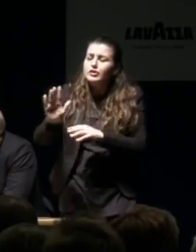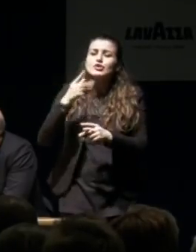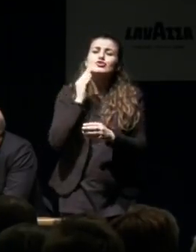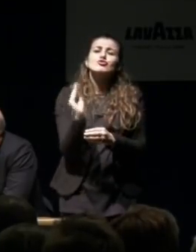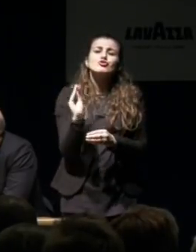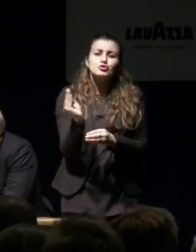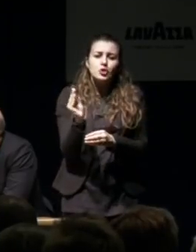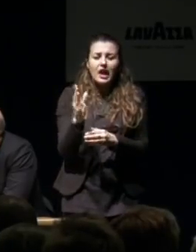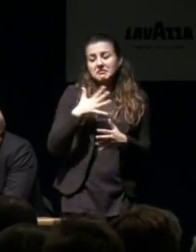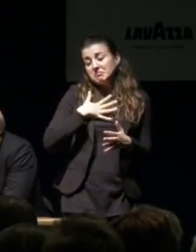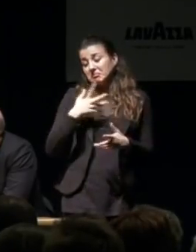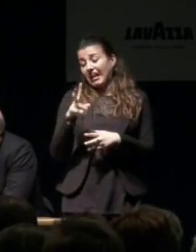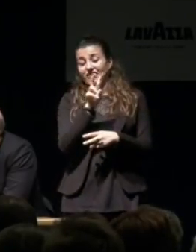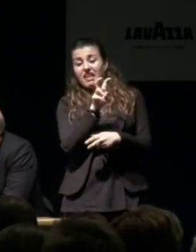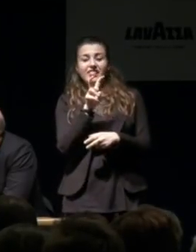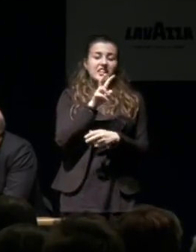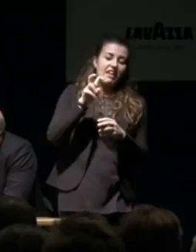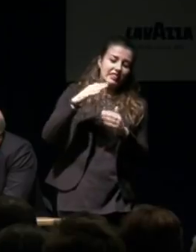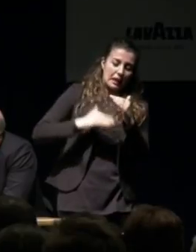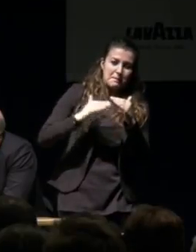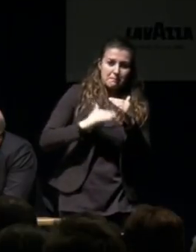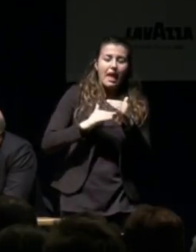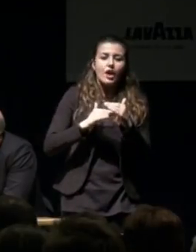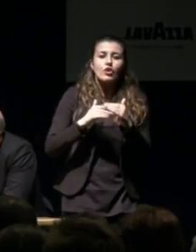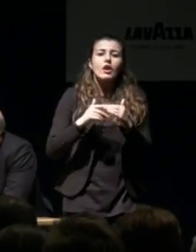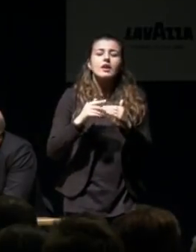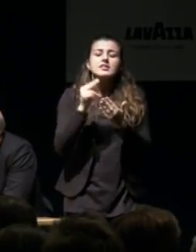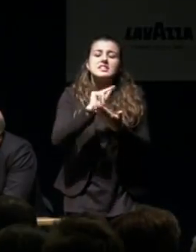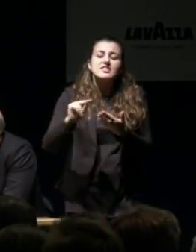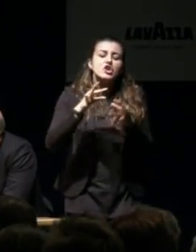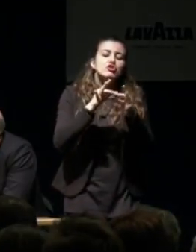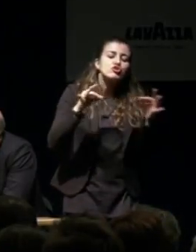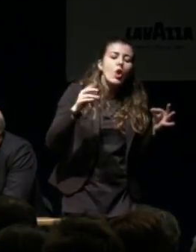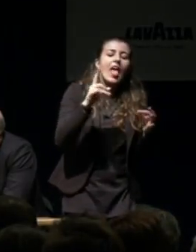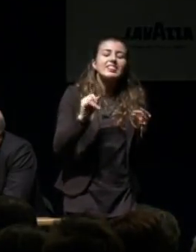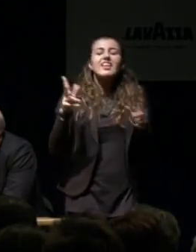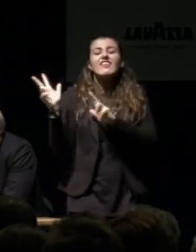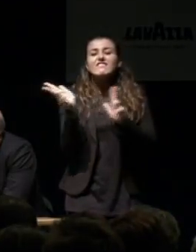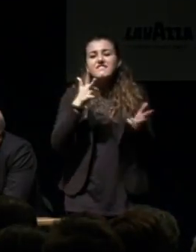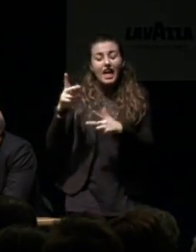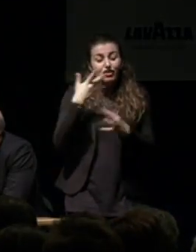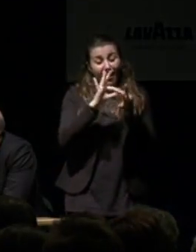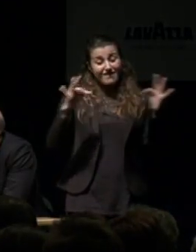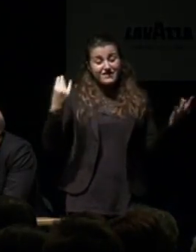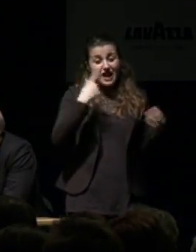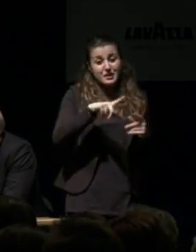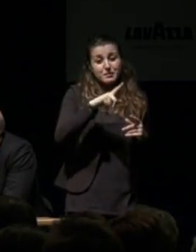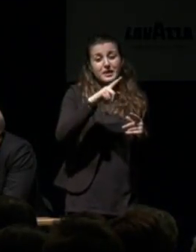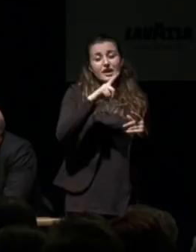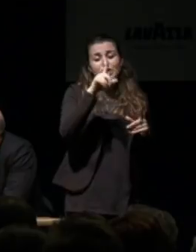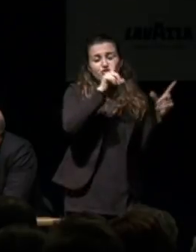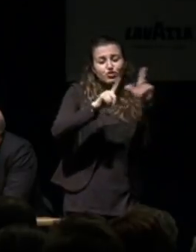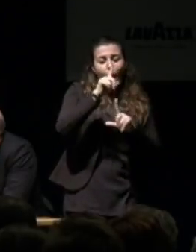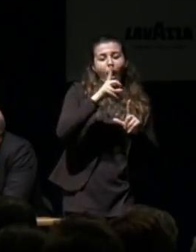genere sui vent'anni o sotto i vent'anni e che si chiamava suole di vento suole di vento è una frase di un verso di rambo